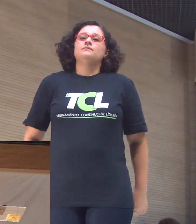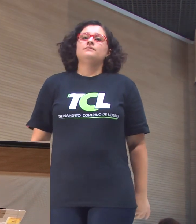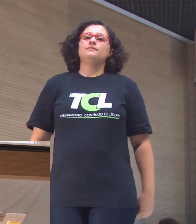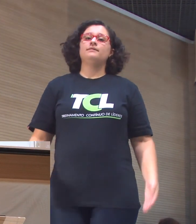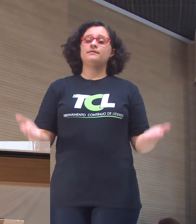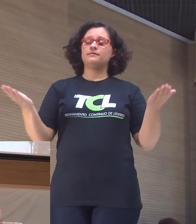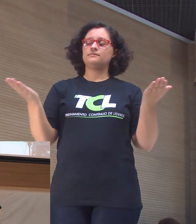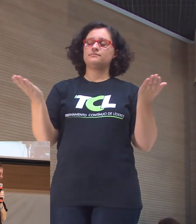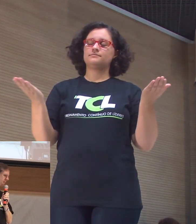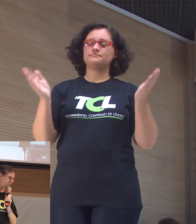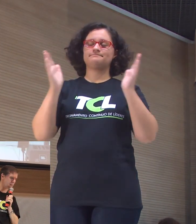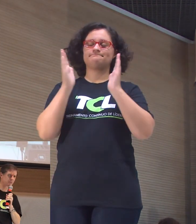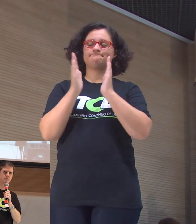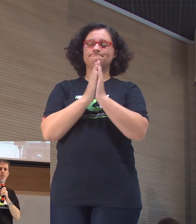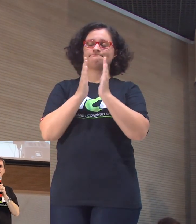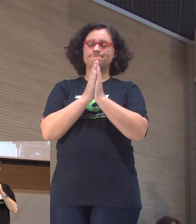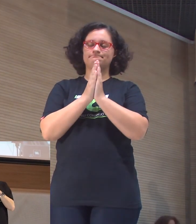Eu quero orar agora,